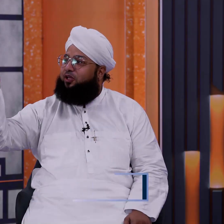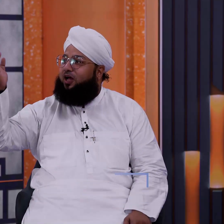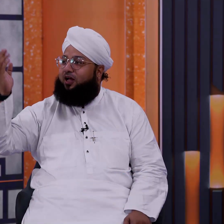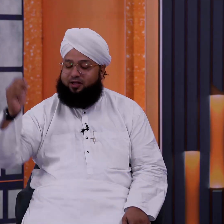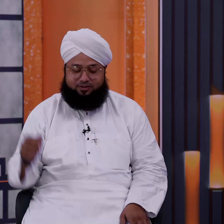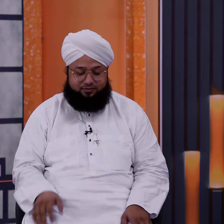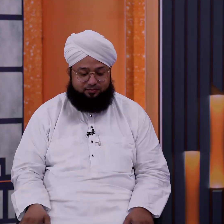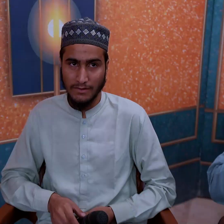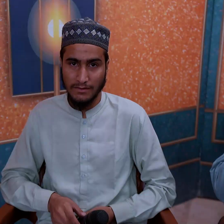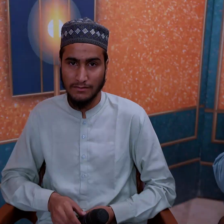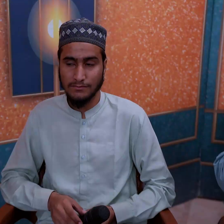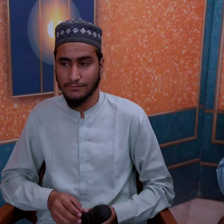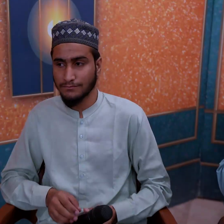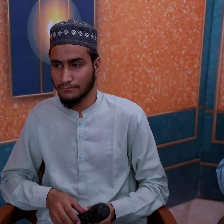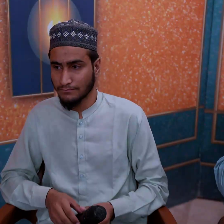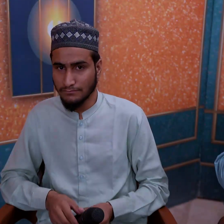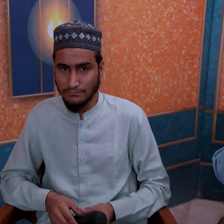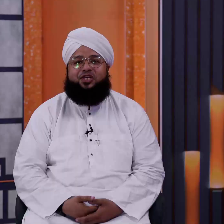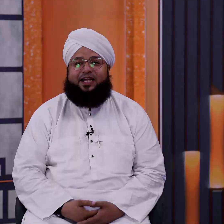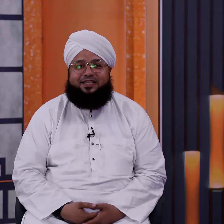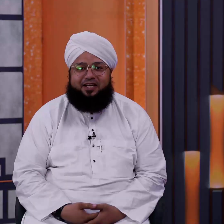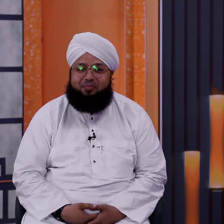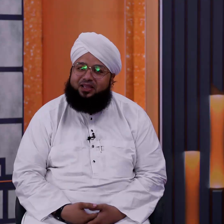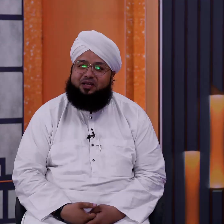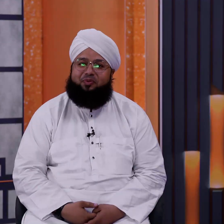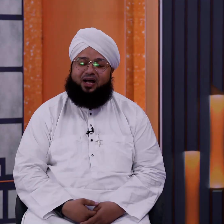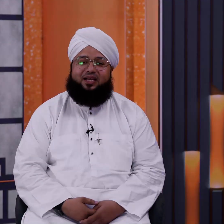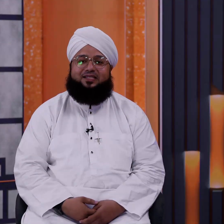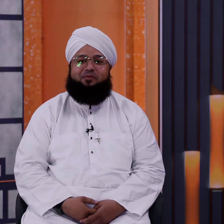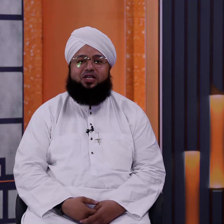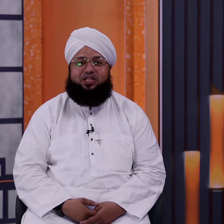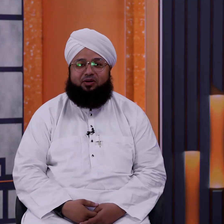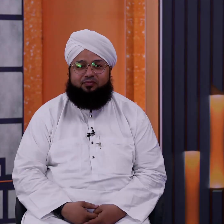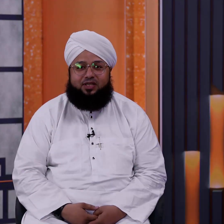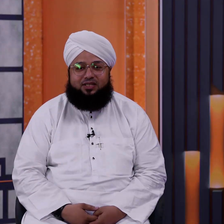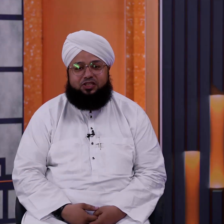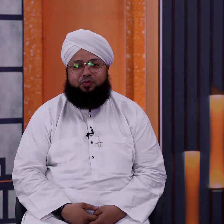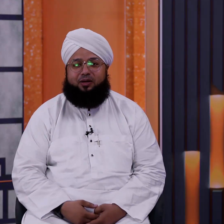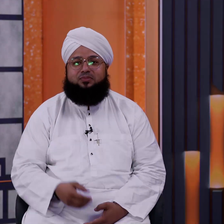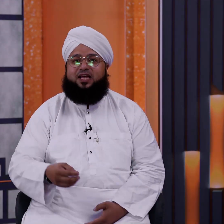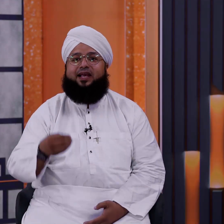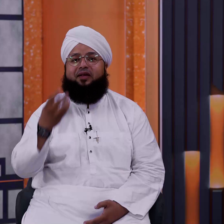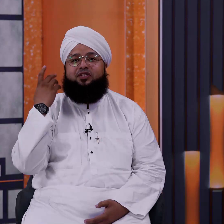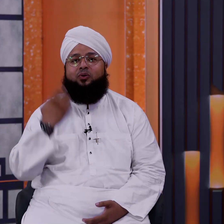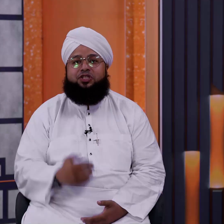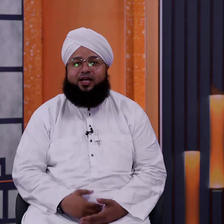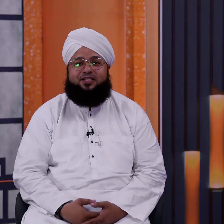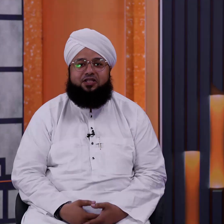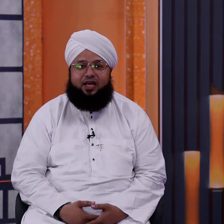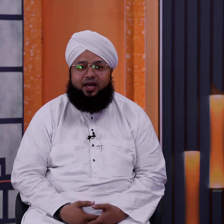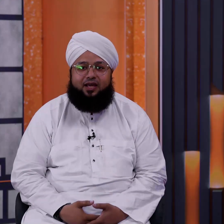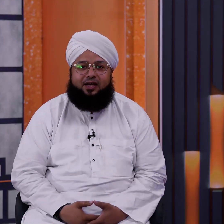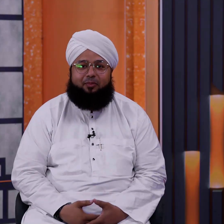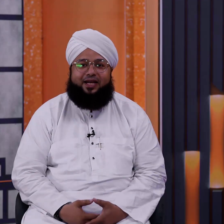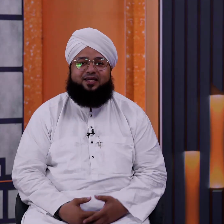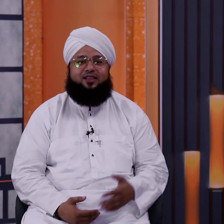سبحان اللہ. آئیے مدنی چینل کے ناظرین بڑھتے ہیں اپنے آخری سیگمنٹ کی طرف جس میں ہم سائن لینگویج کے کچھ اشارے سیکھتے